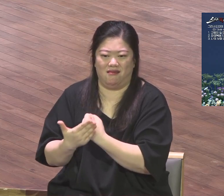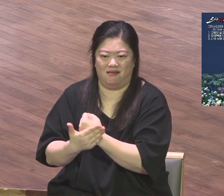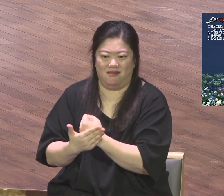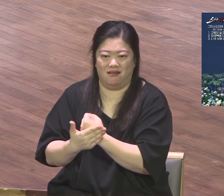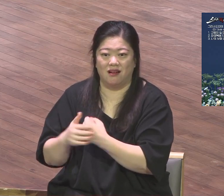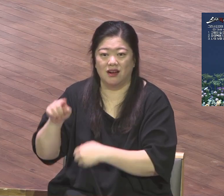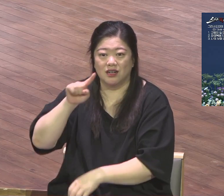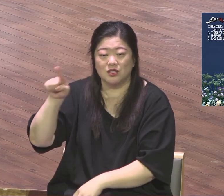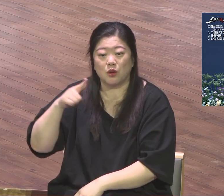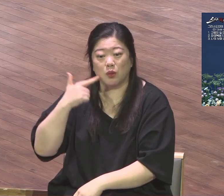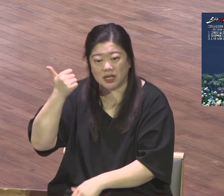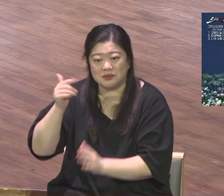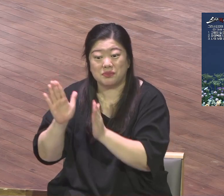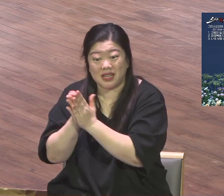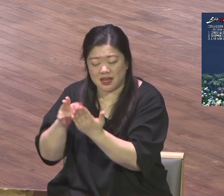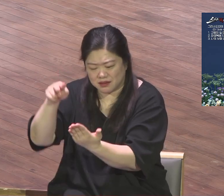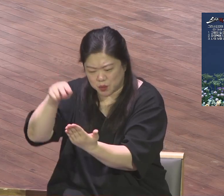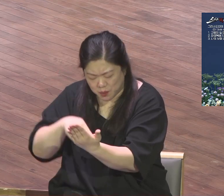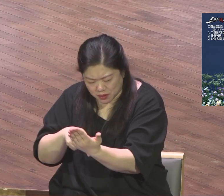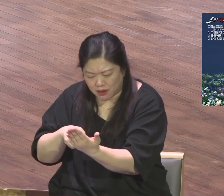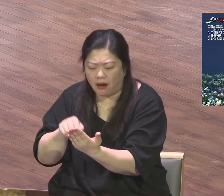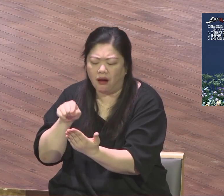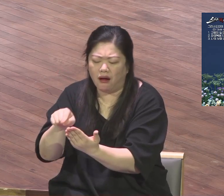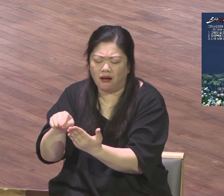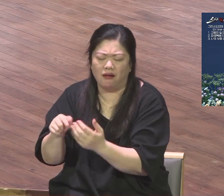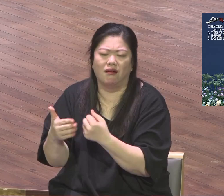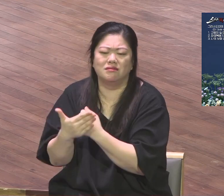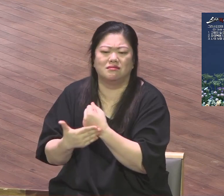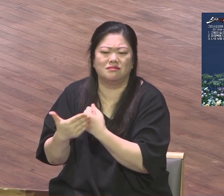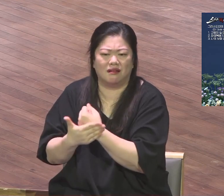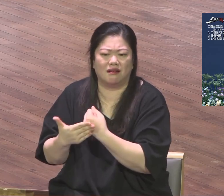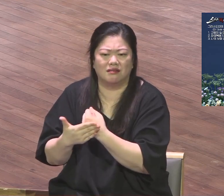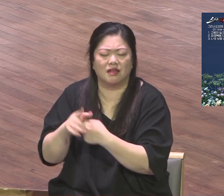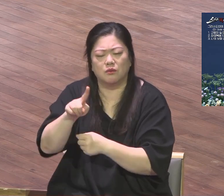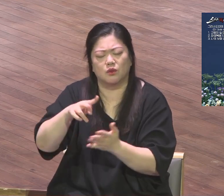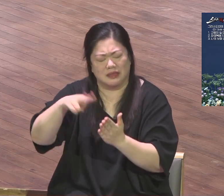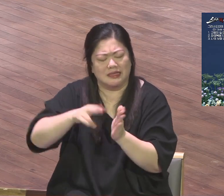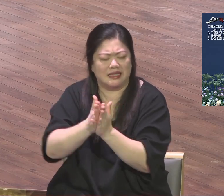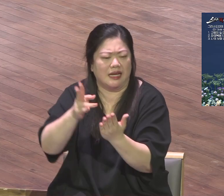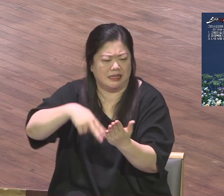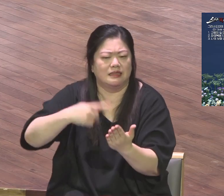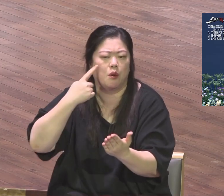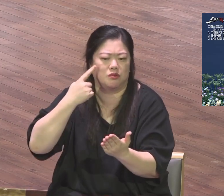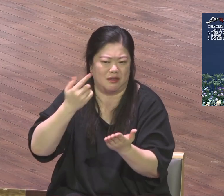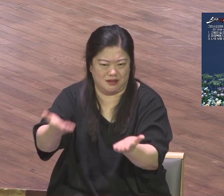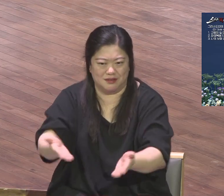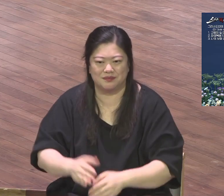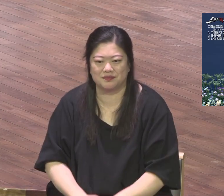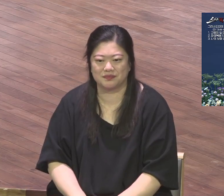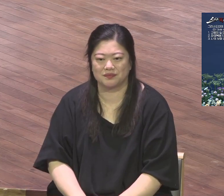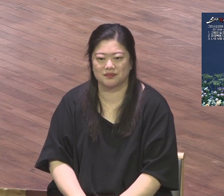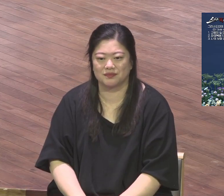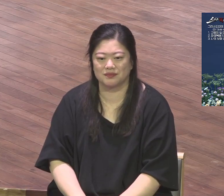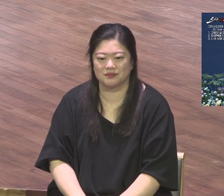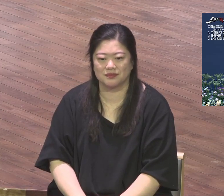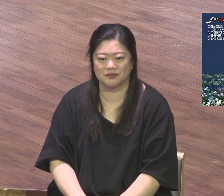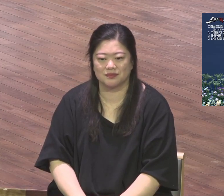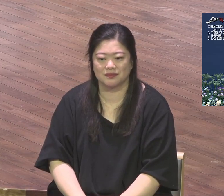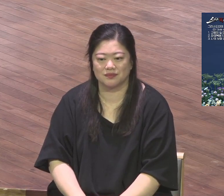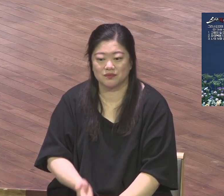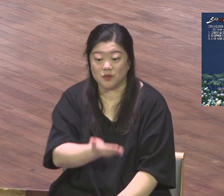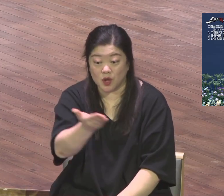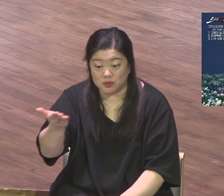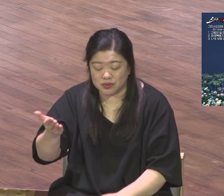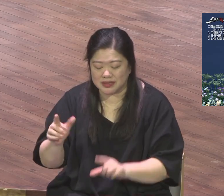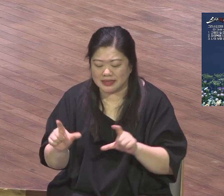정은주 목사님의 자신의 고백이 아닌가 생각을 합니다. 오늘 여러분이 찾은 또는 찾고자 하는 이